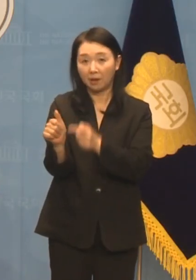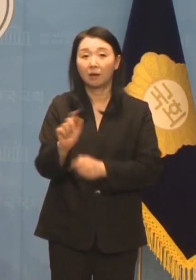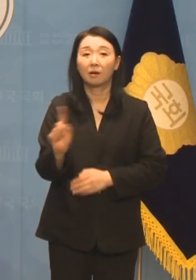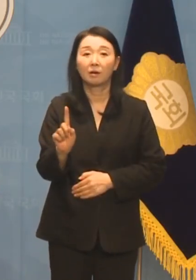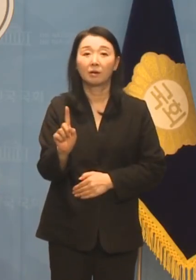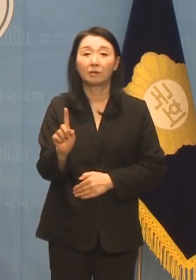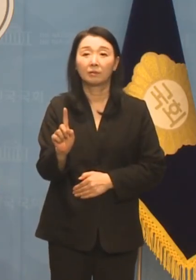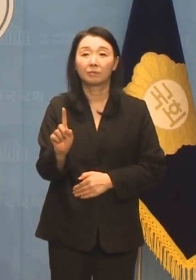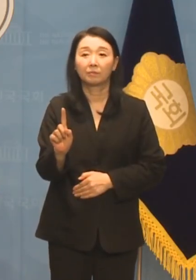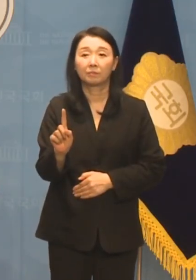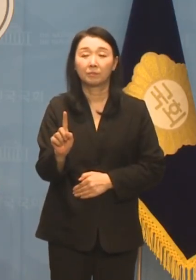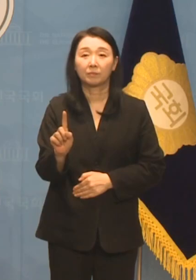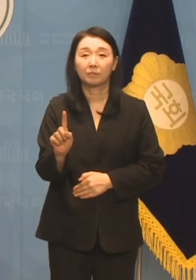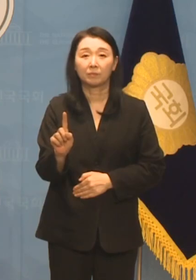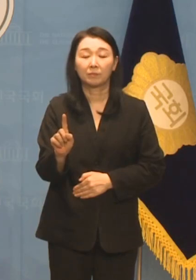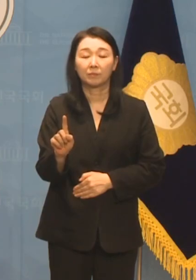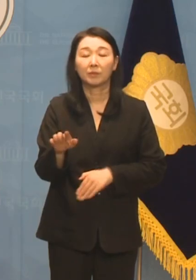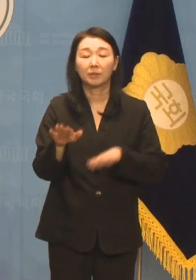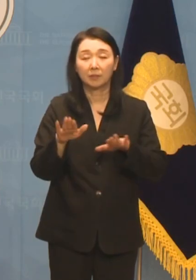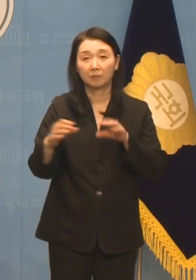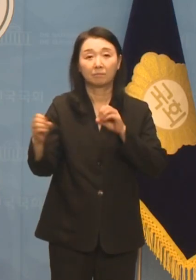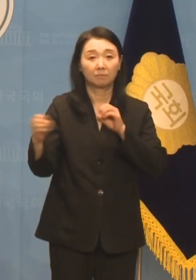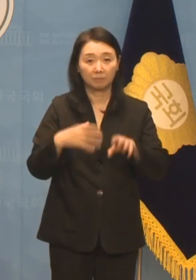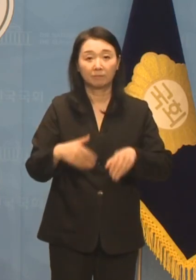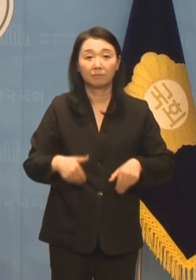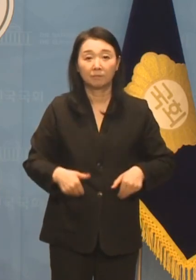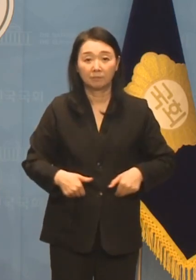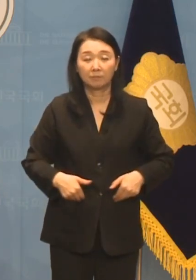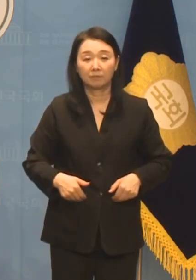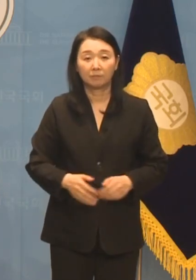즉 답을 꺼내야 합니다.